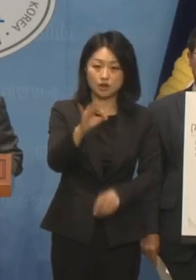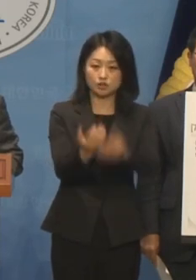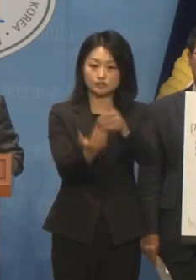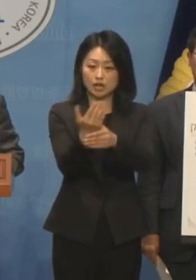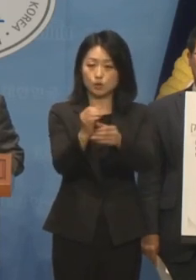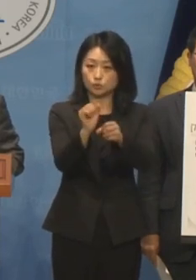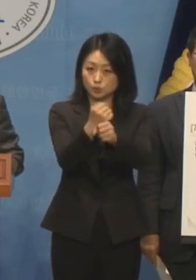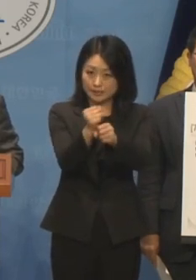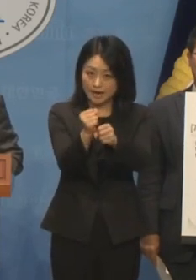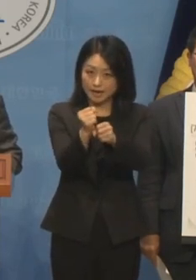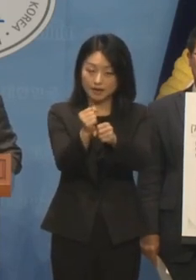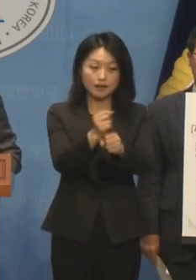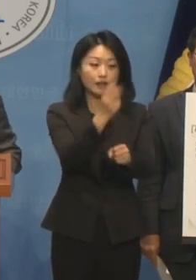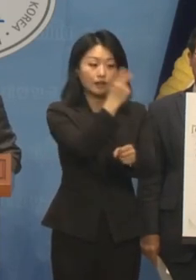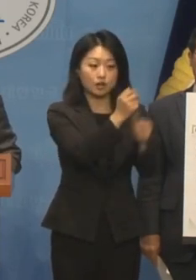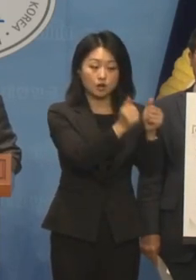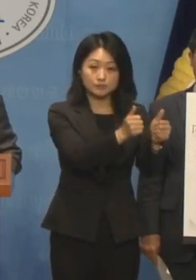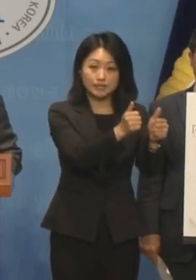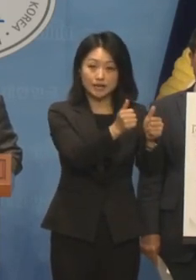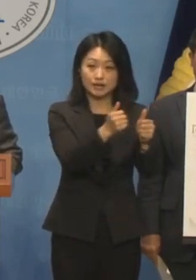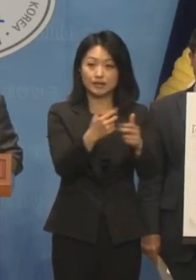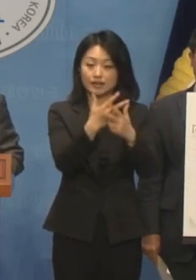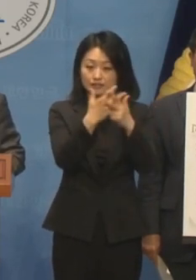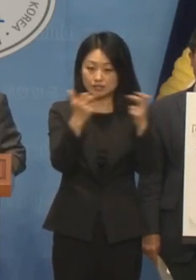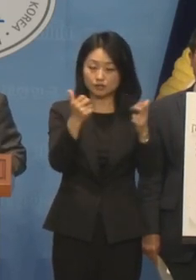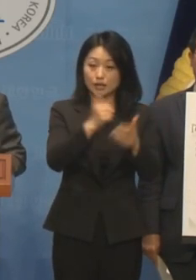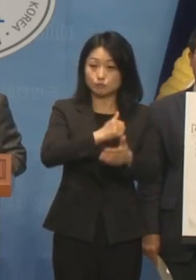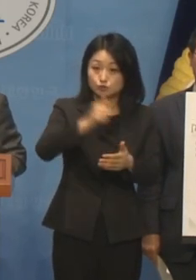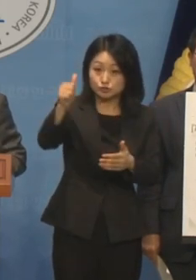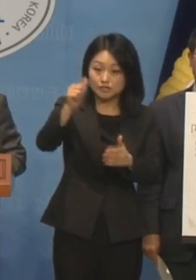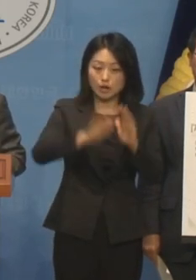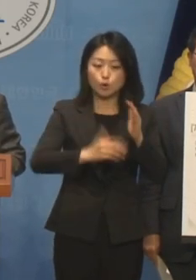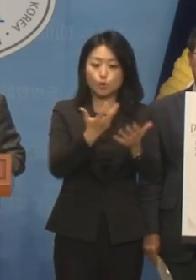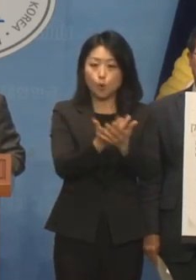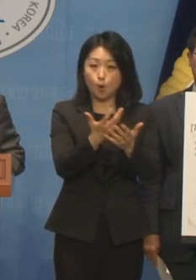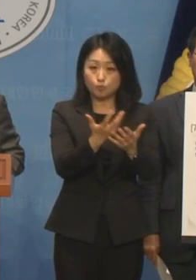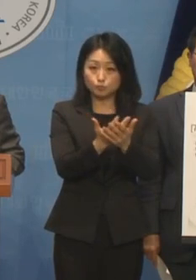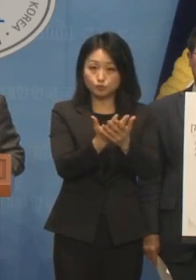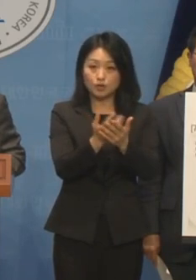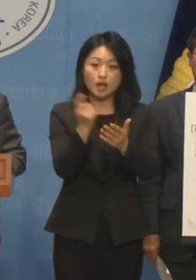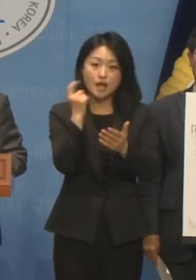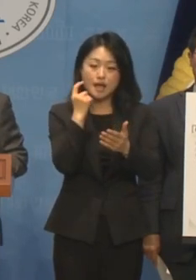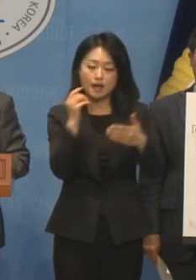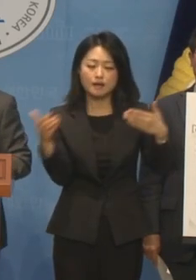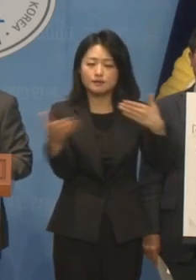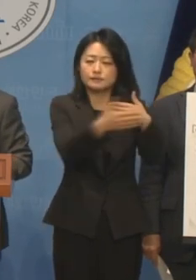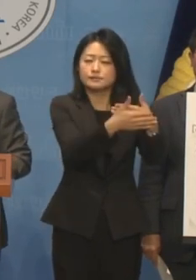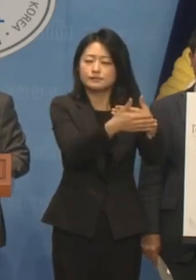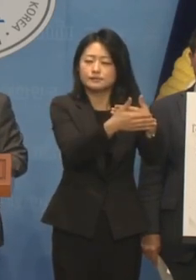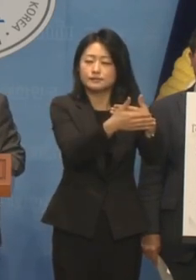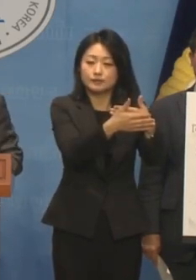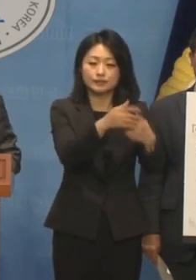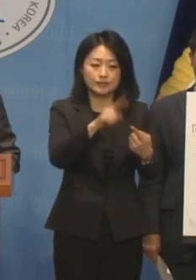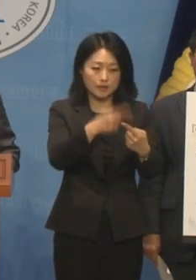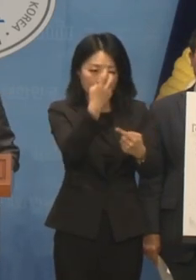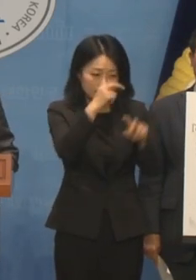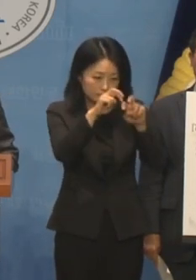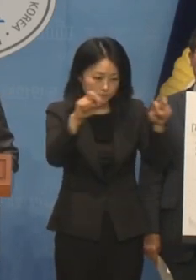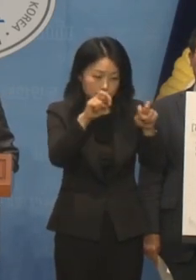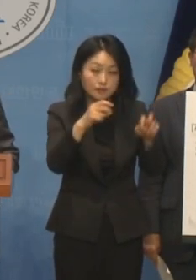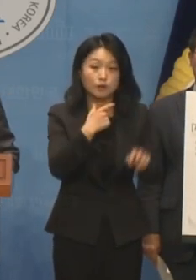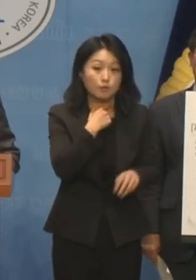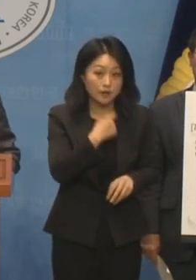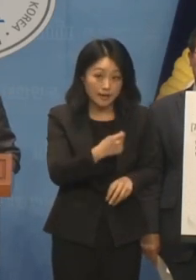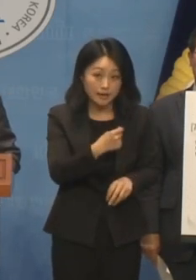물론 검찰의 성남시 출장 공문 표지가리 실체를 철저히 파헤쳐겠습니다.